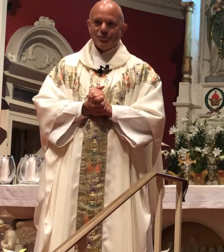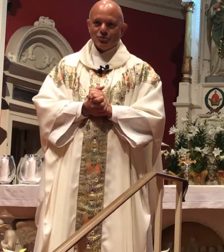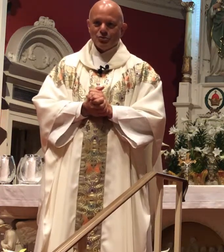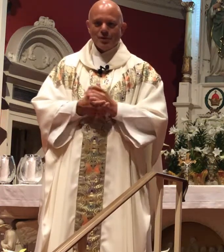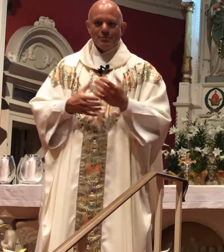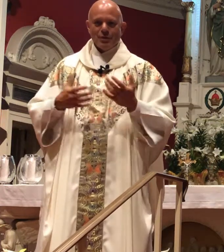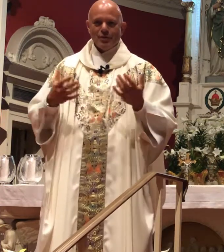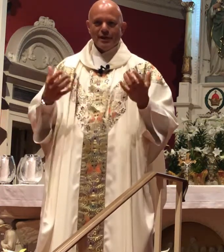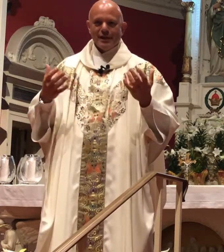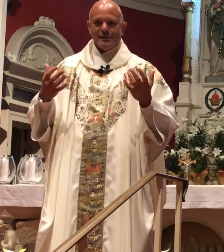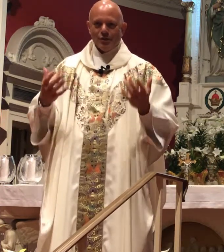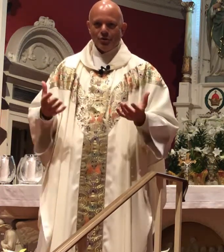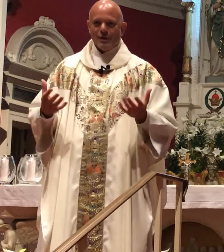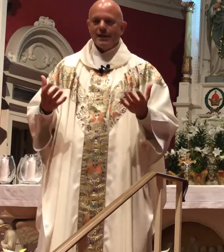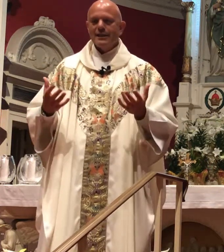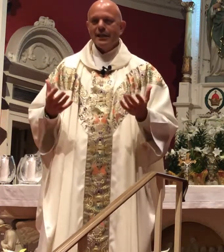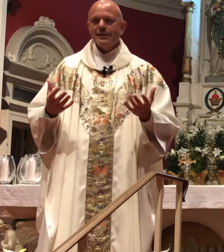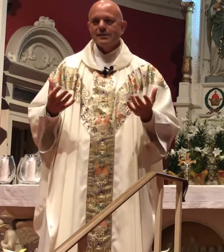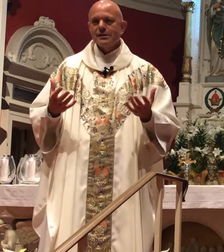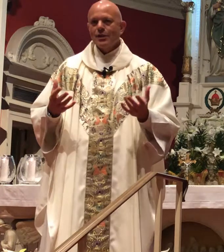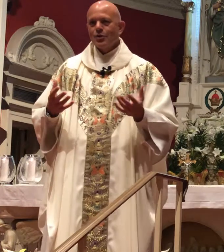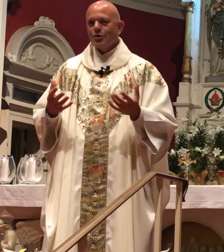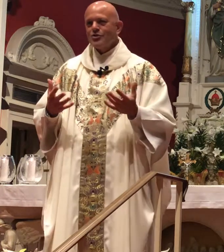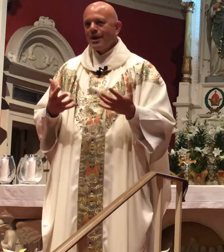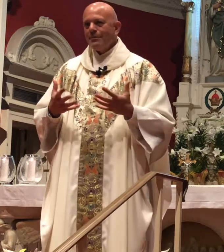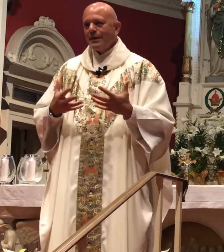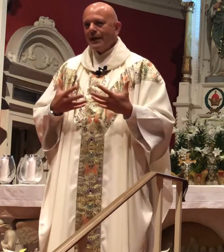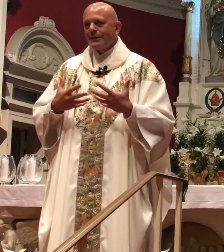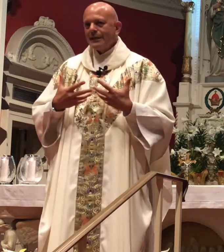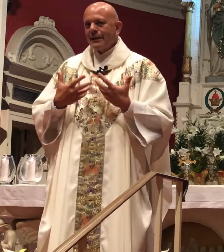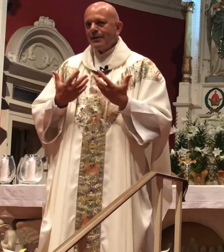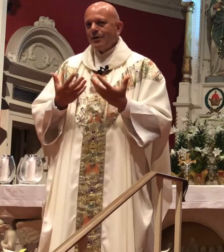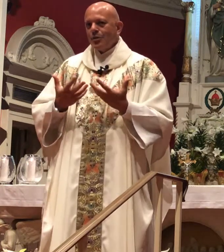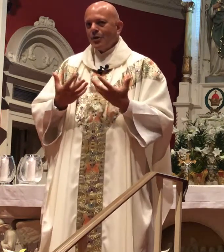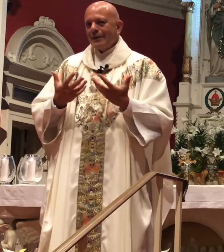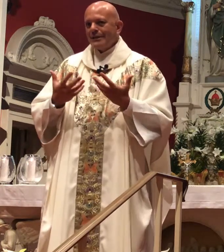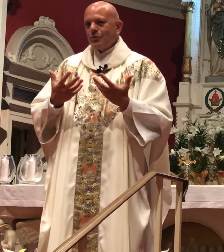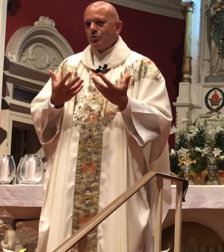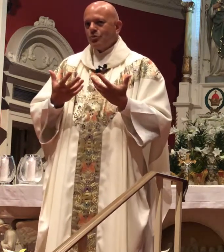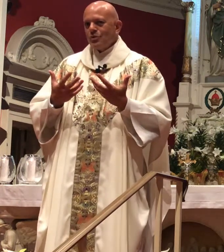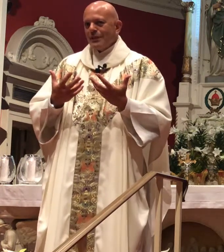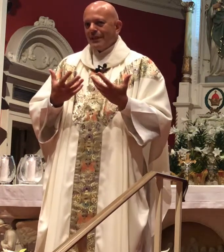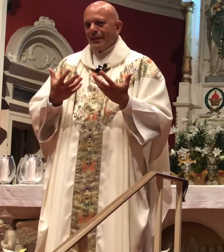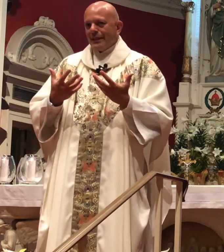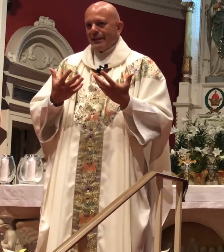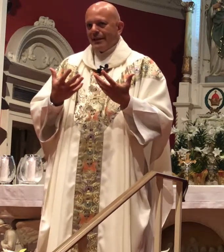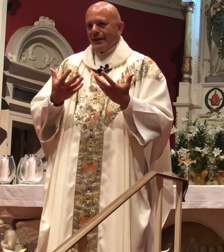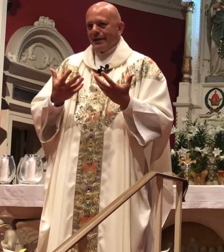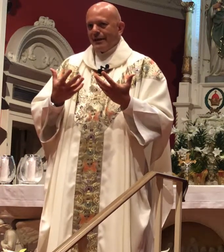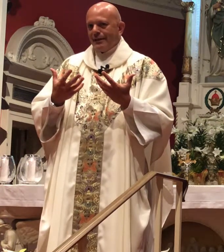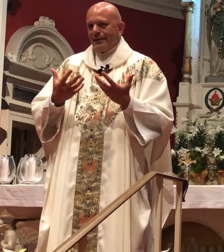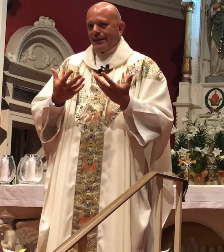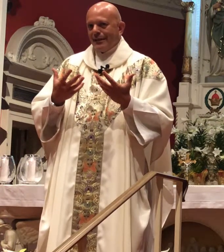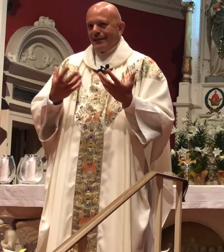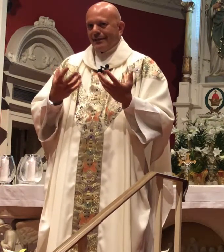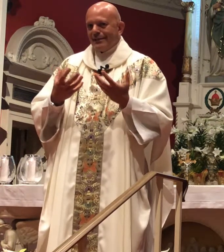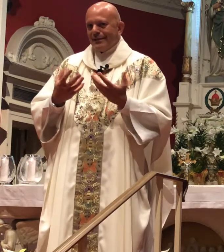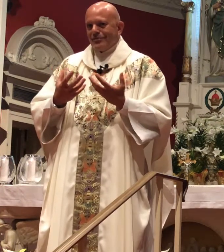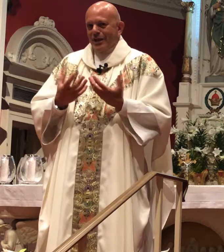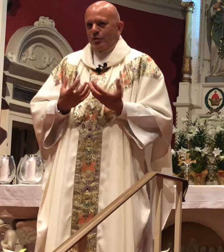de Jesús. Pero esas dos realidades nos llaman a tener una actitud